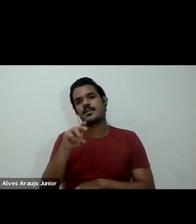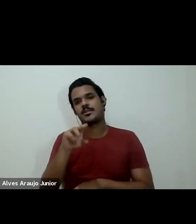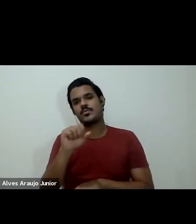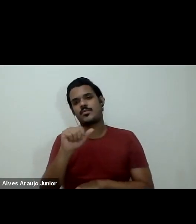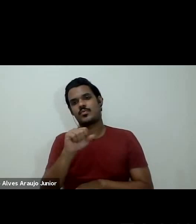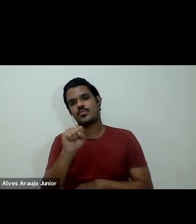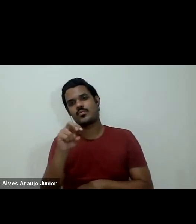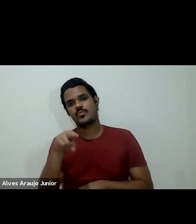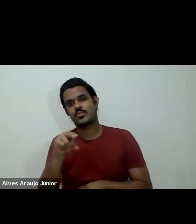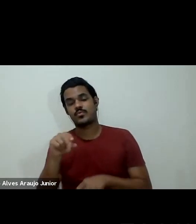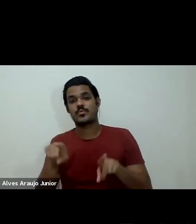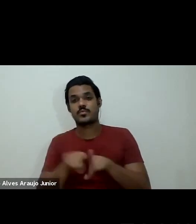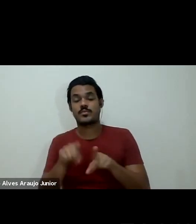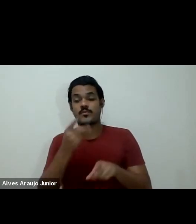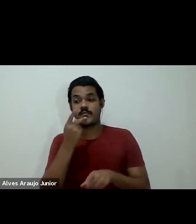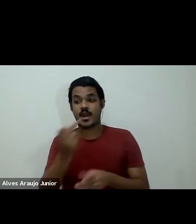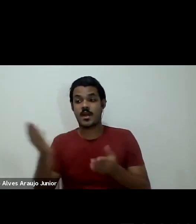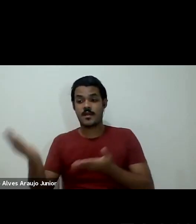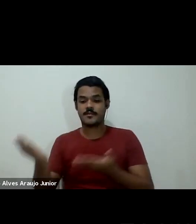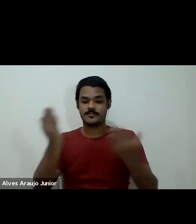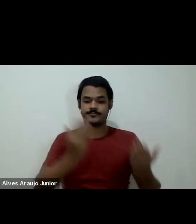você.